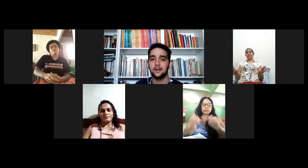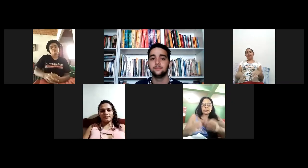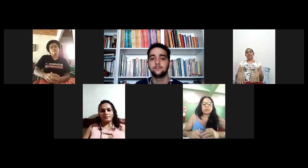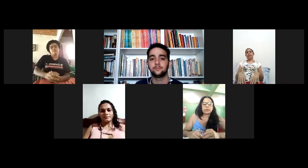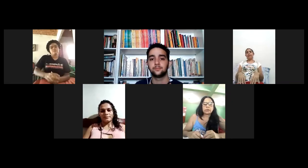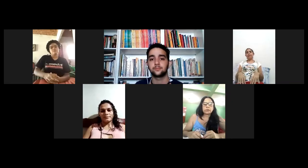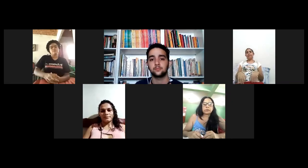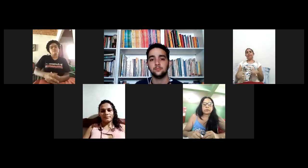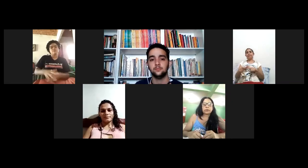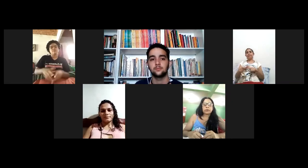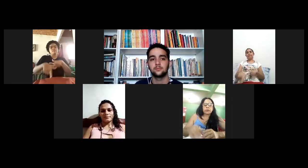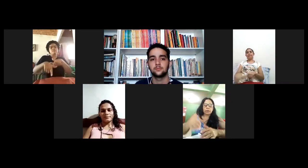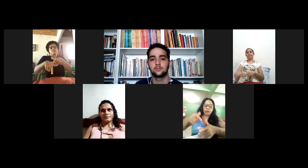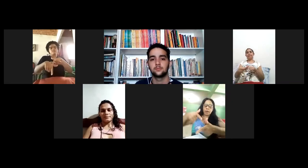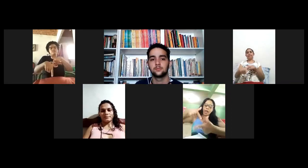candomblé,